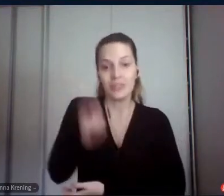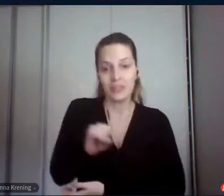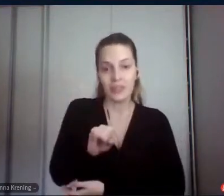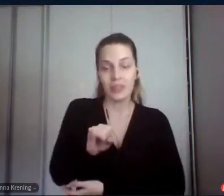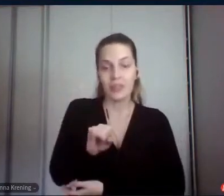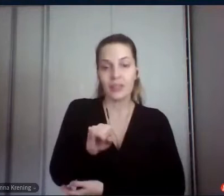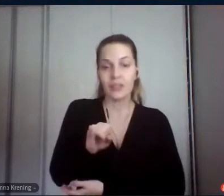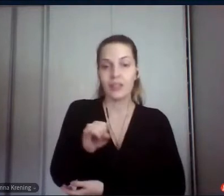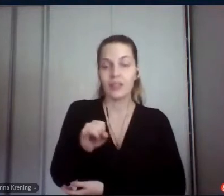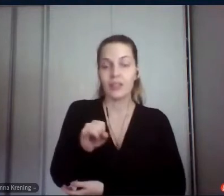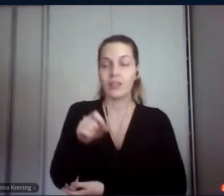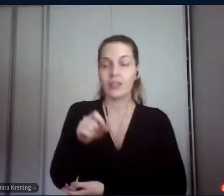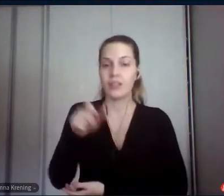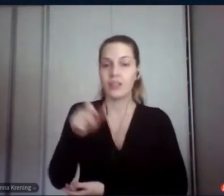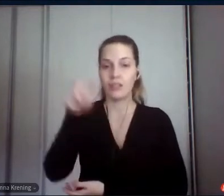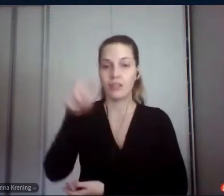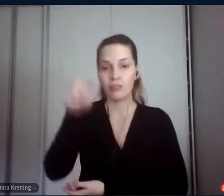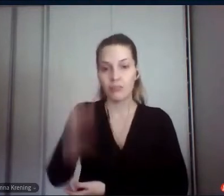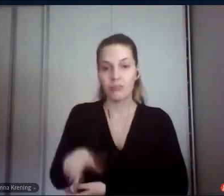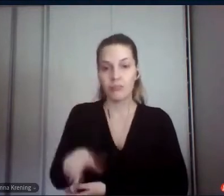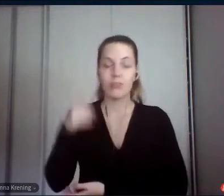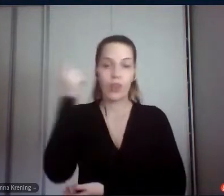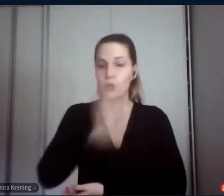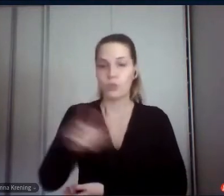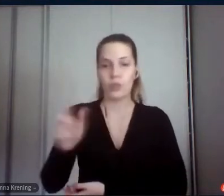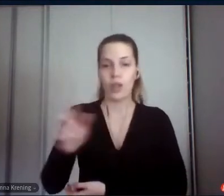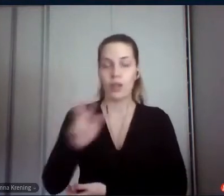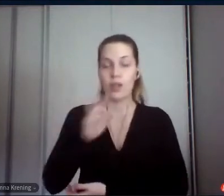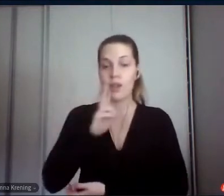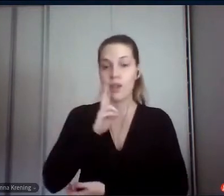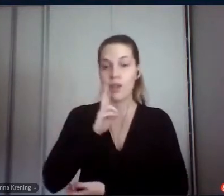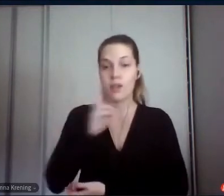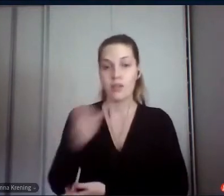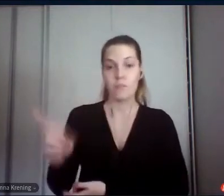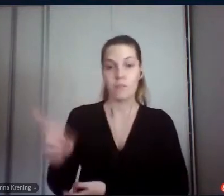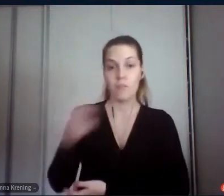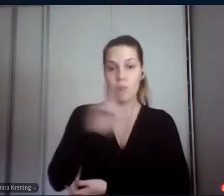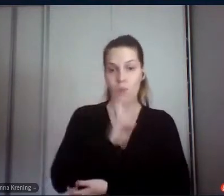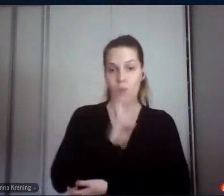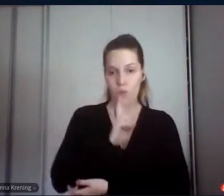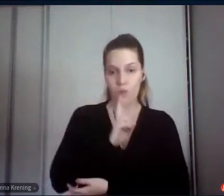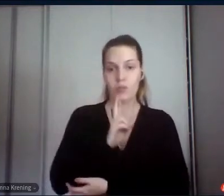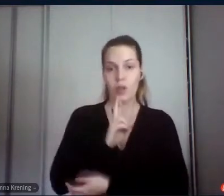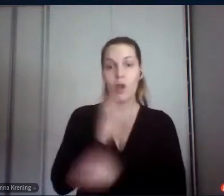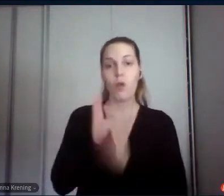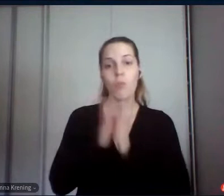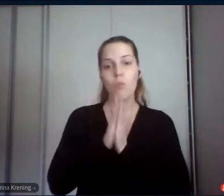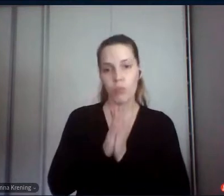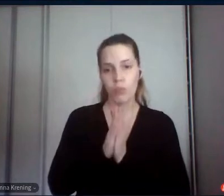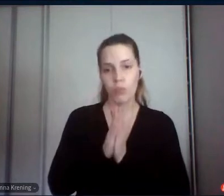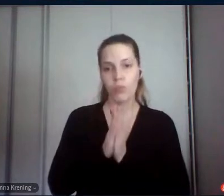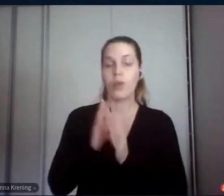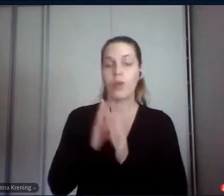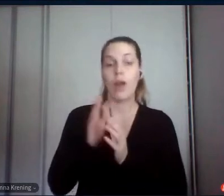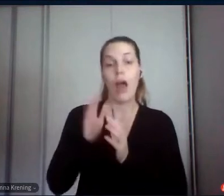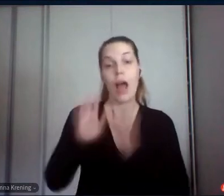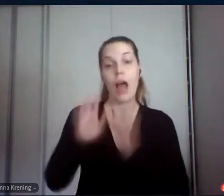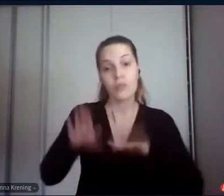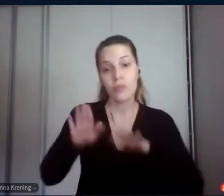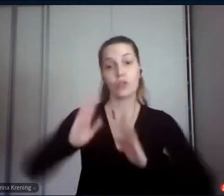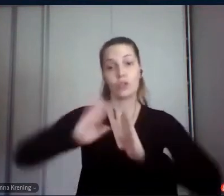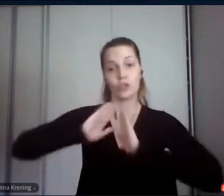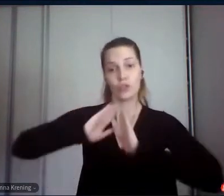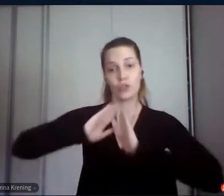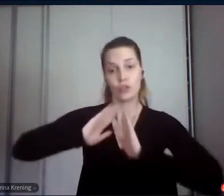dar resposta aos contatos e tenha contato com algum colega, por favor, nos acione.